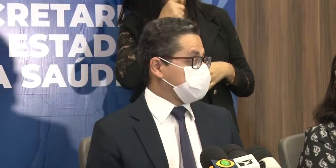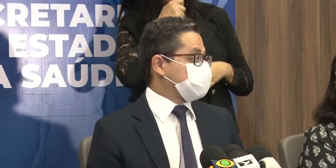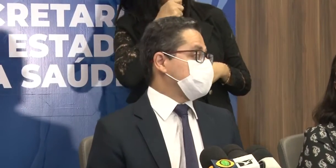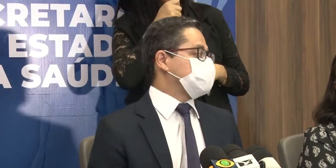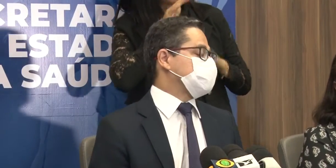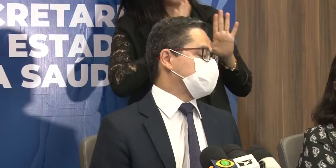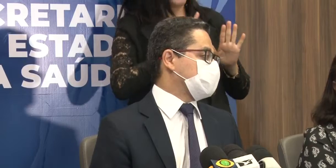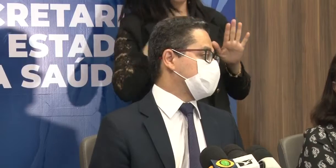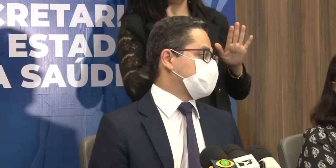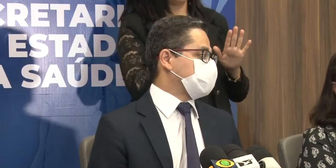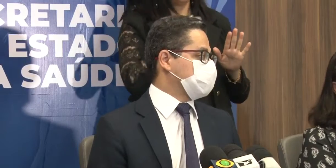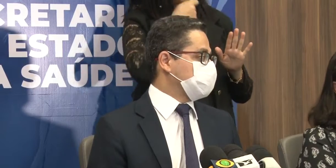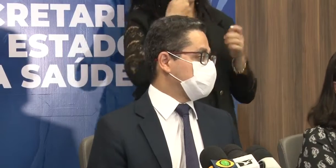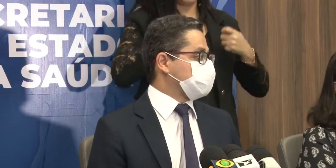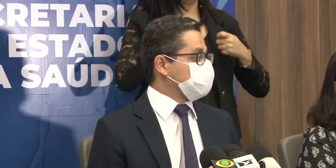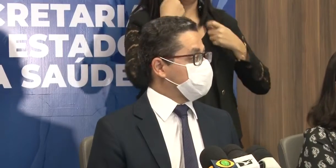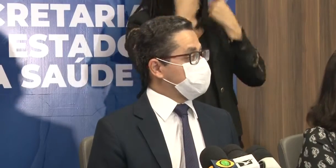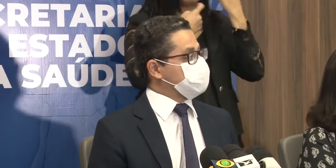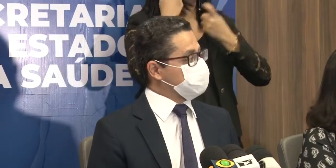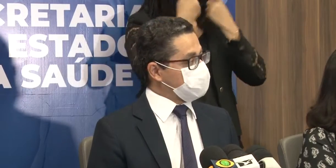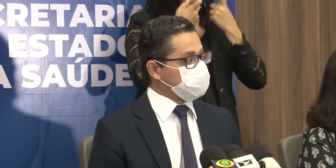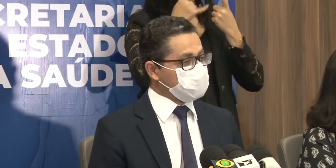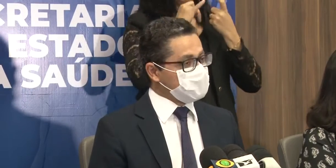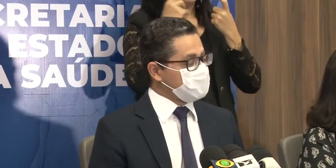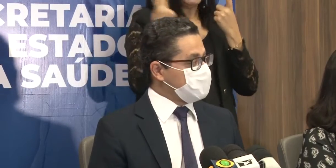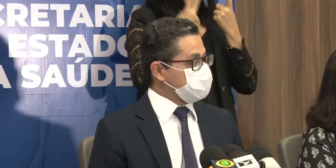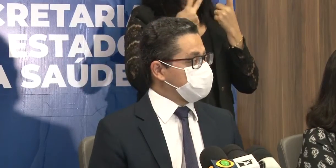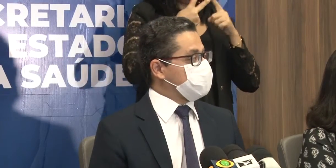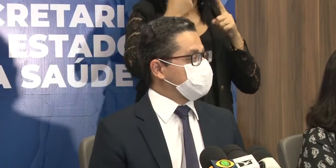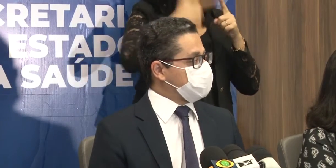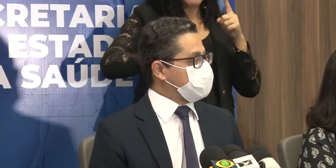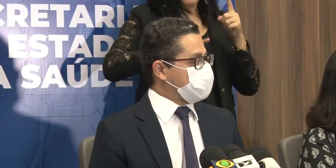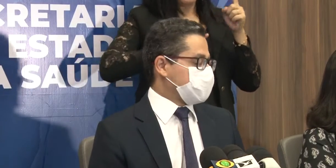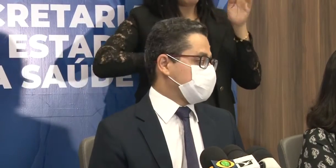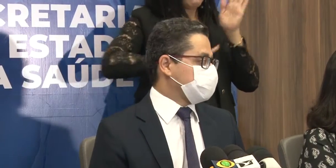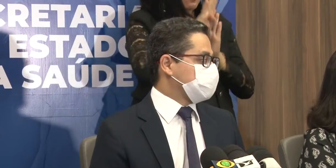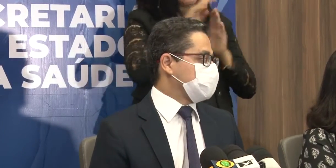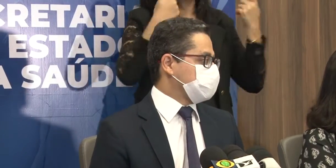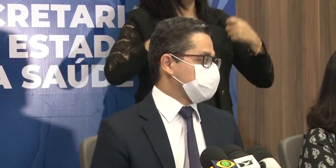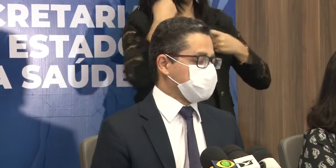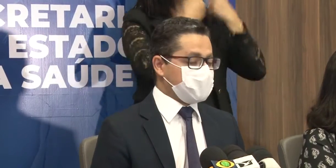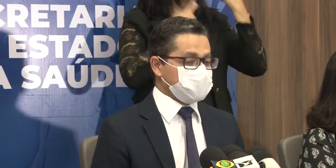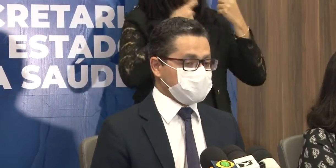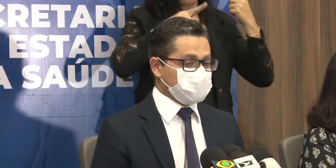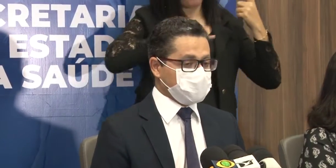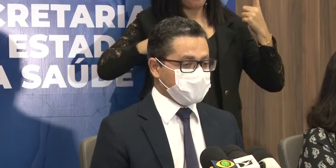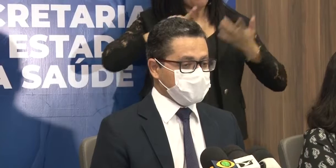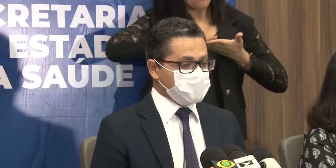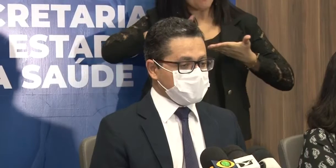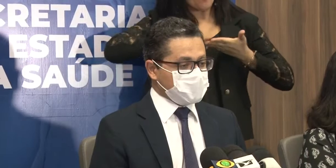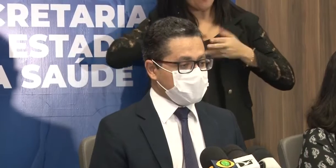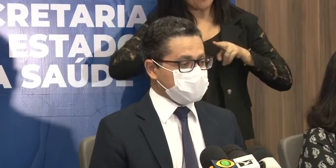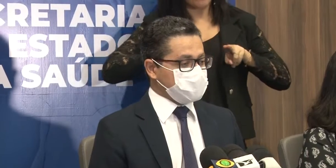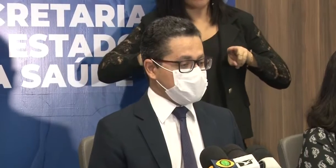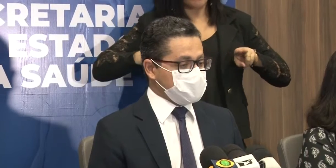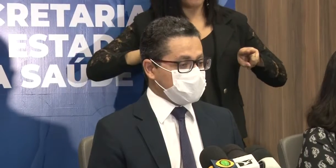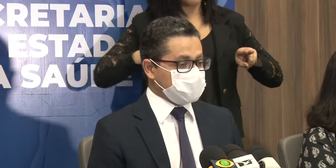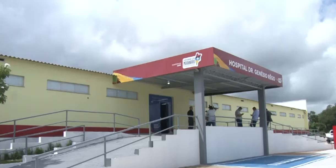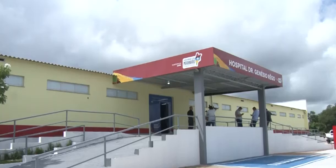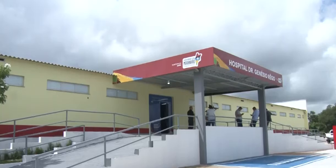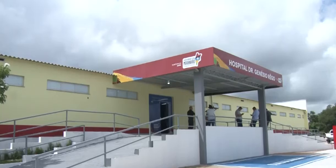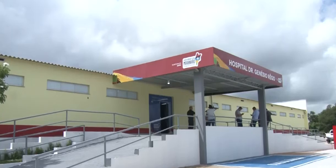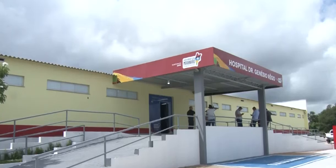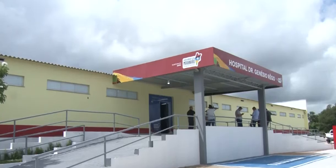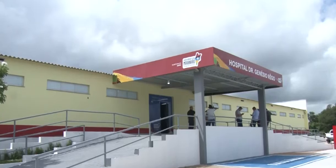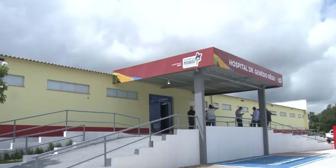Mas a gente tem de se manter precavido, porque se houver uma segunda onda, a gente tem que estar preparado com leitos para receber esses